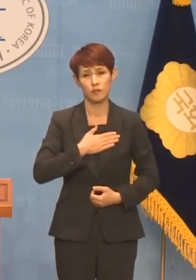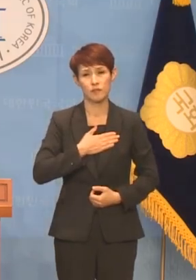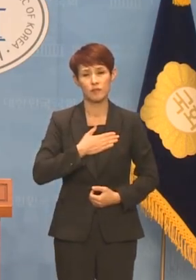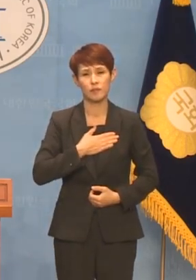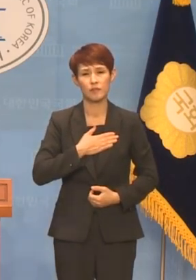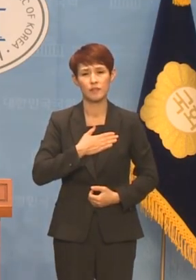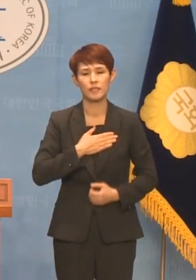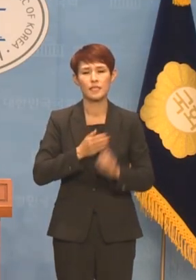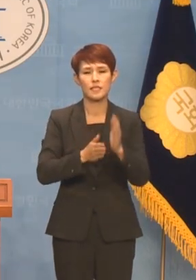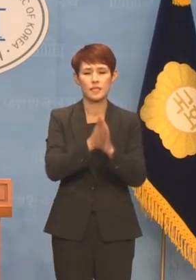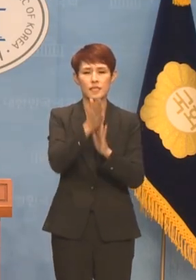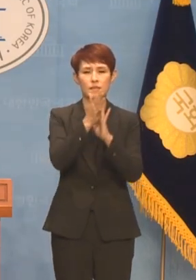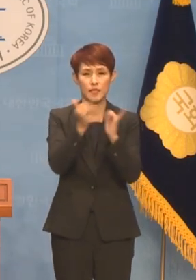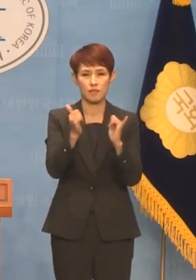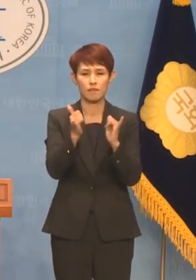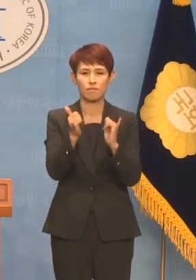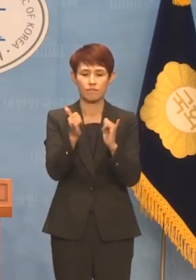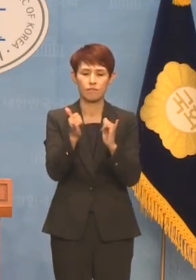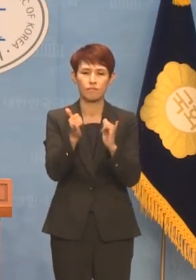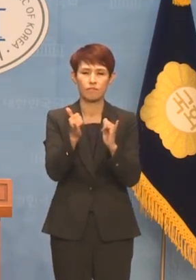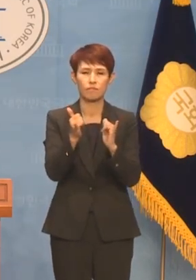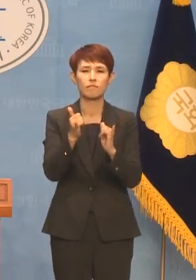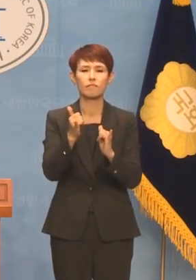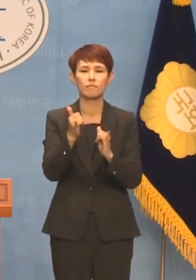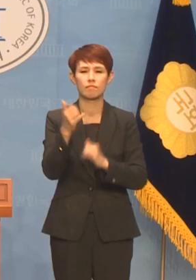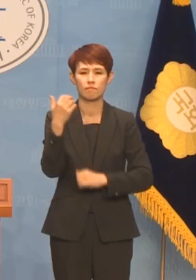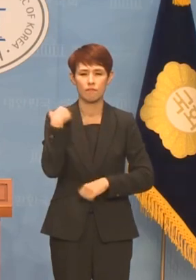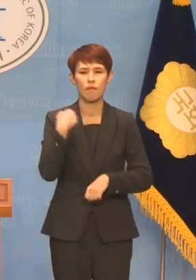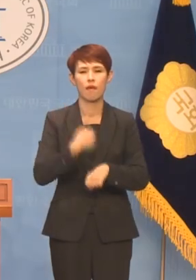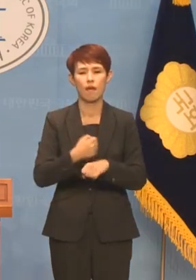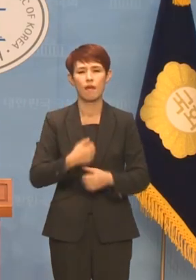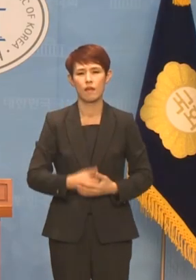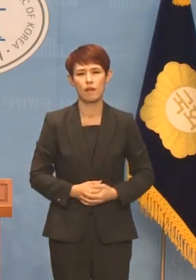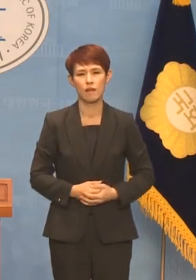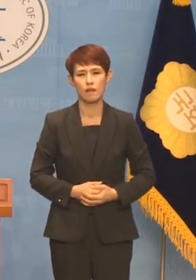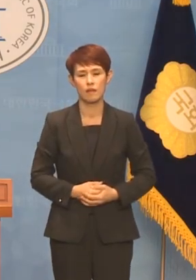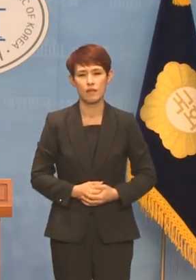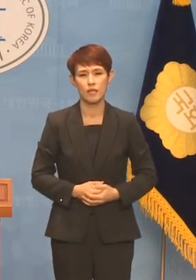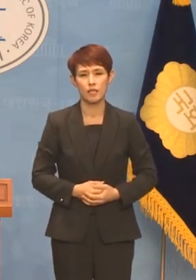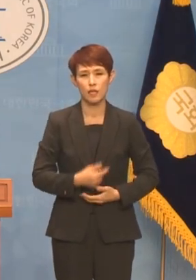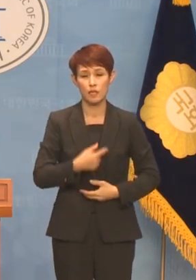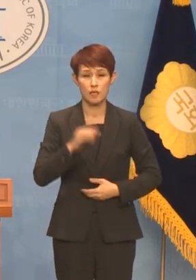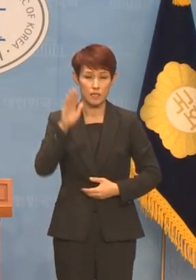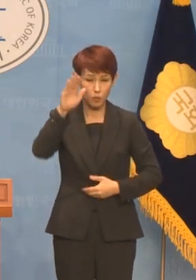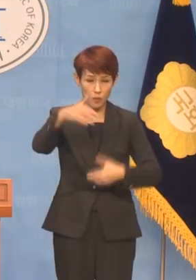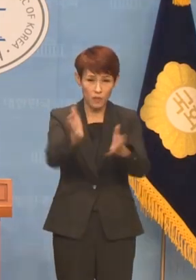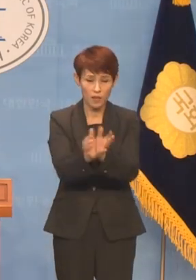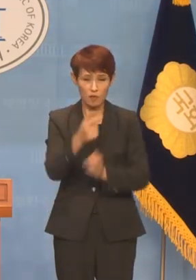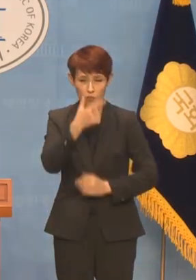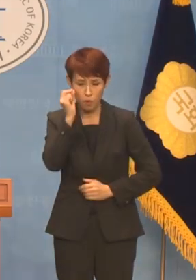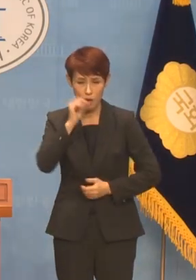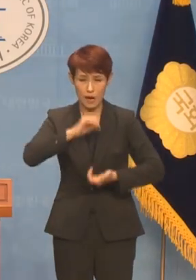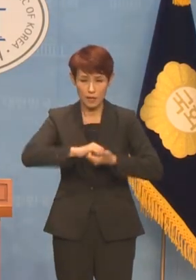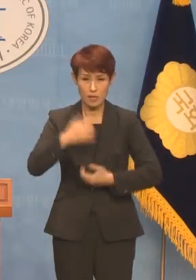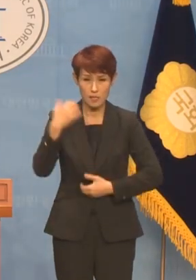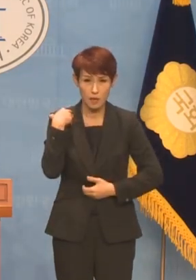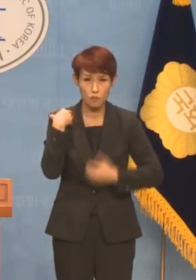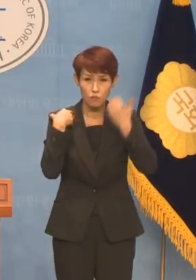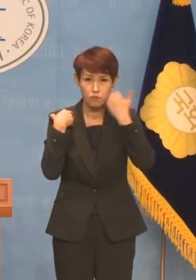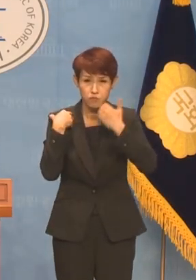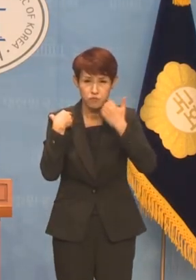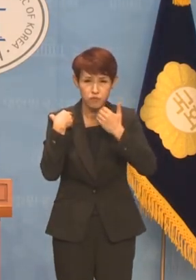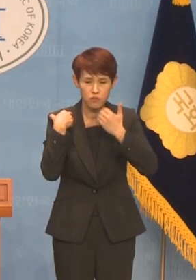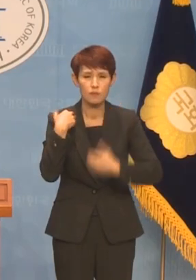한 사람의 시민의 자리로 돌아갈 것입니다. 지금까지 진보정당의 부족함과 한계에 대한 책임은